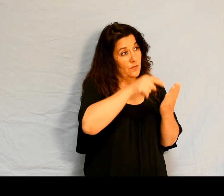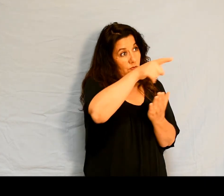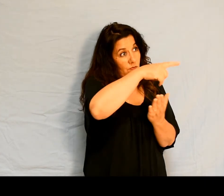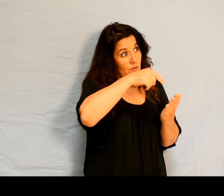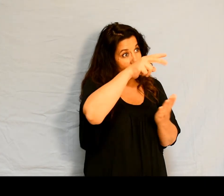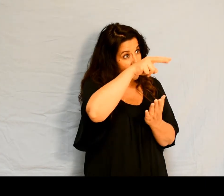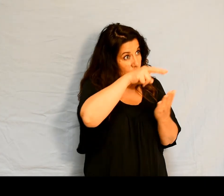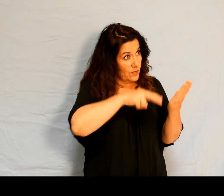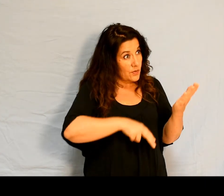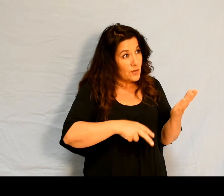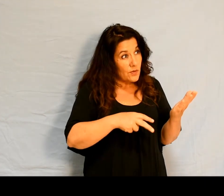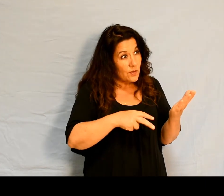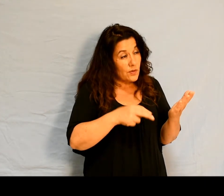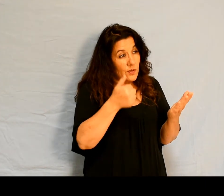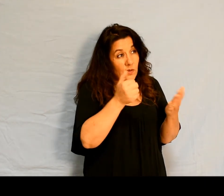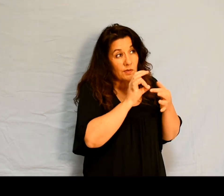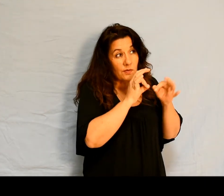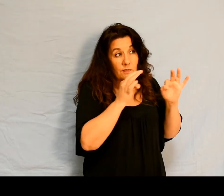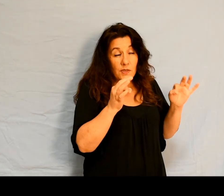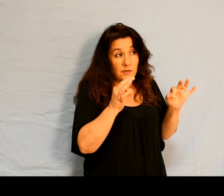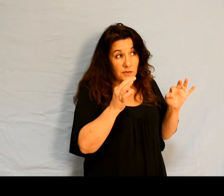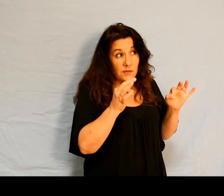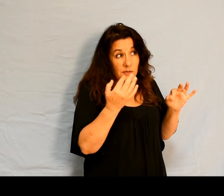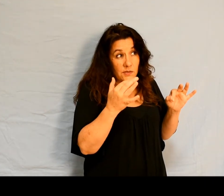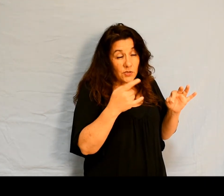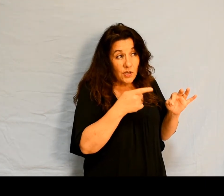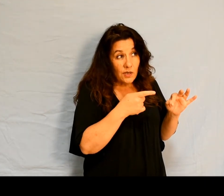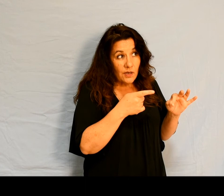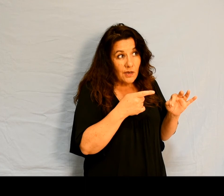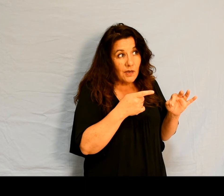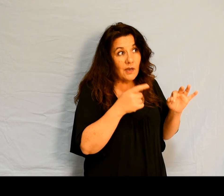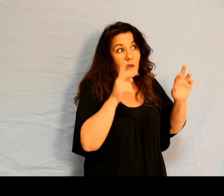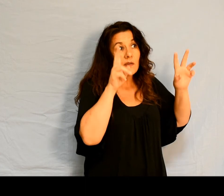la pierre qu'ont rejetée les bâtisseurs est devenue la pierre d'angle?